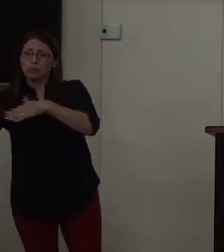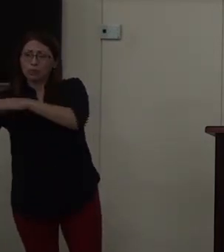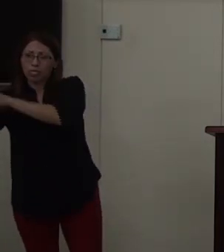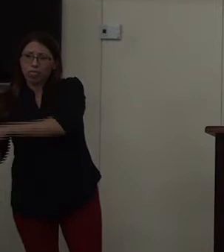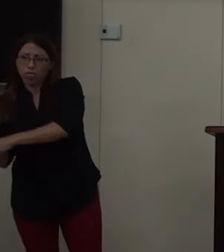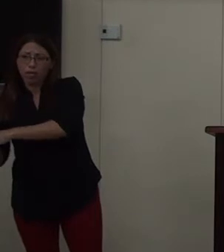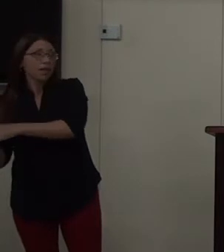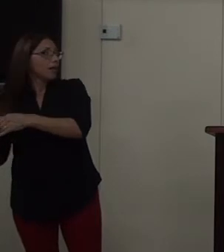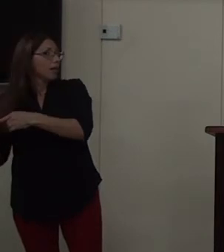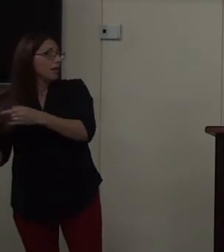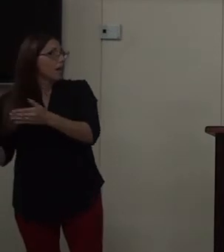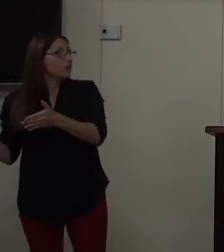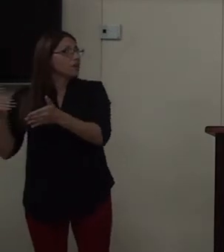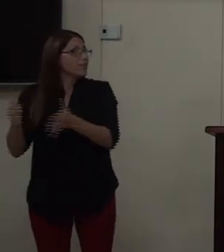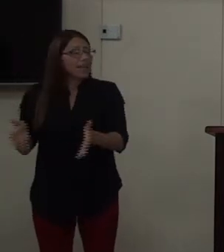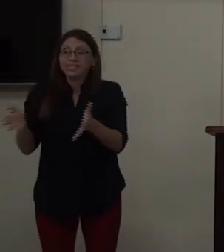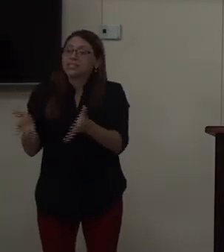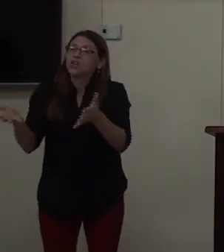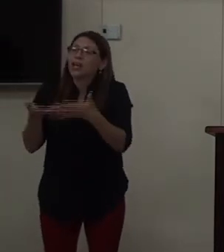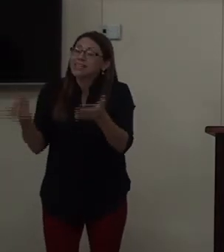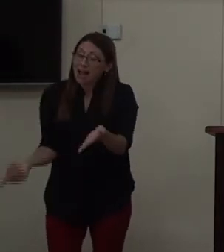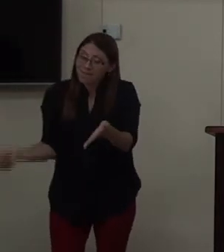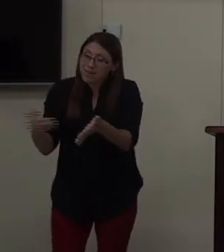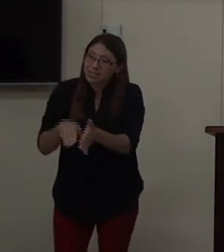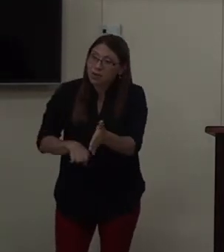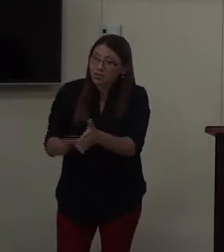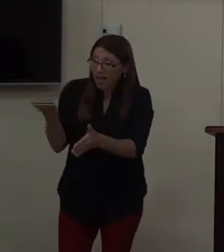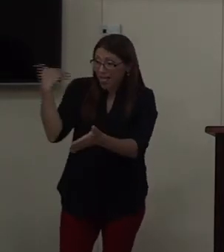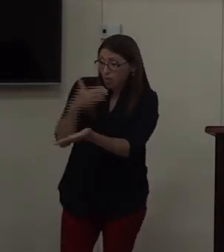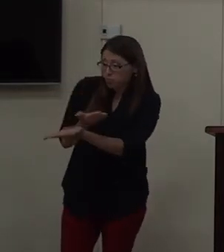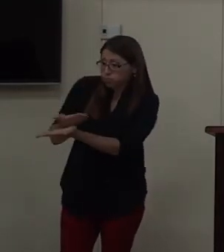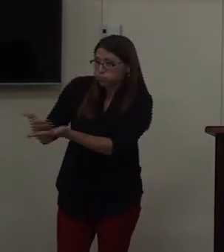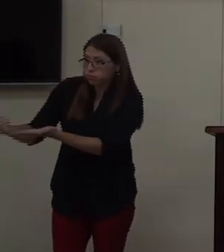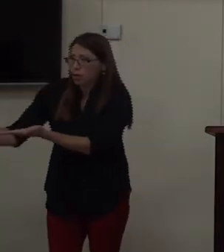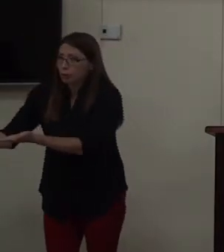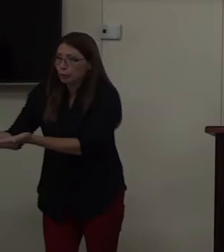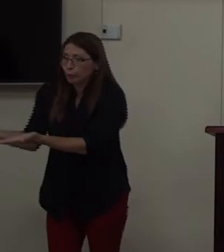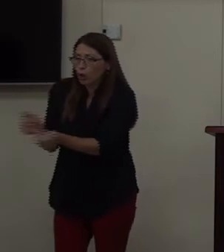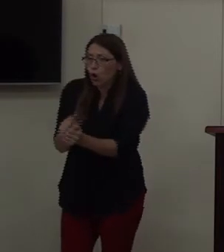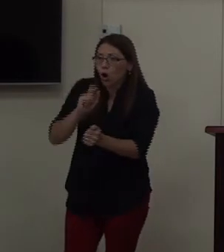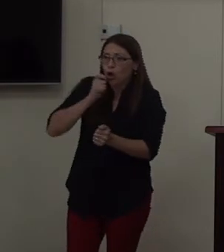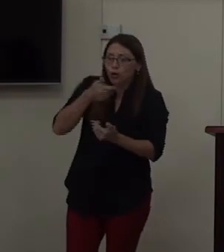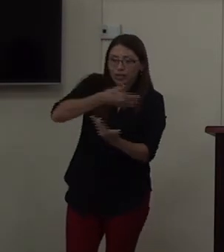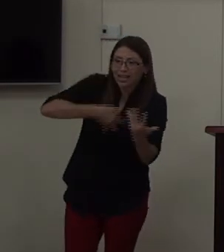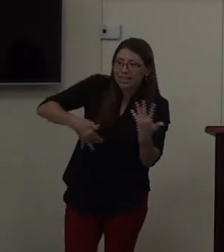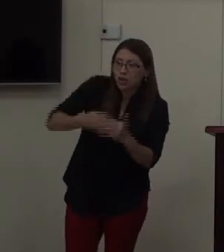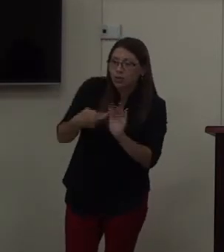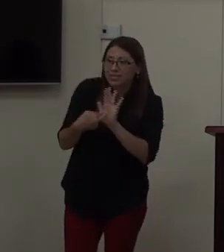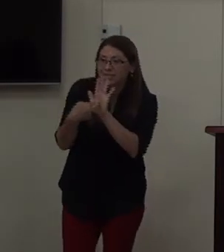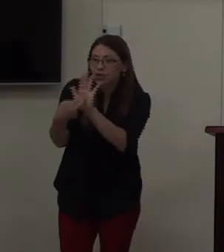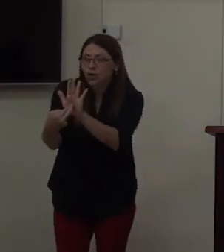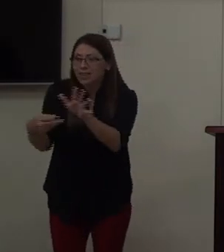La revitalización es la restauración de la lengua desplazada como código de interacción, representación y